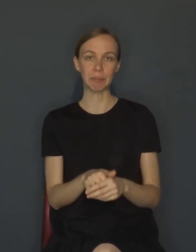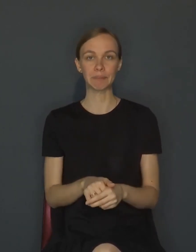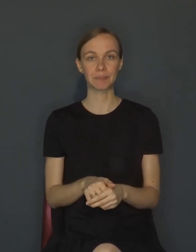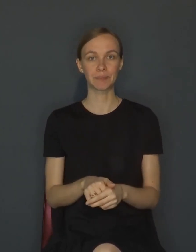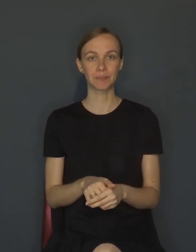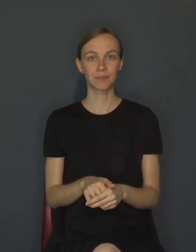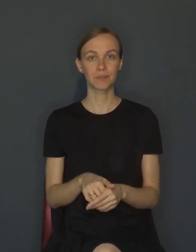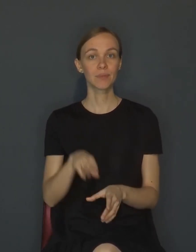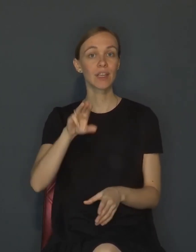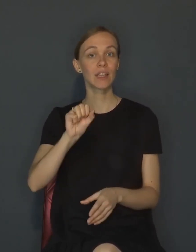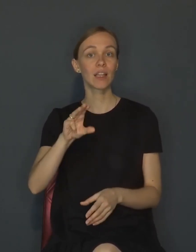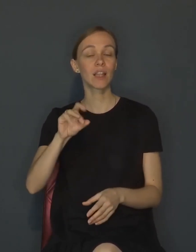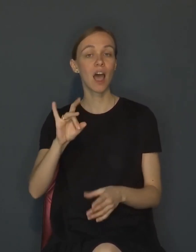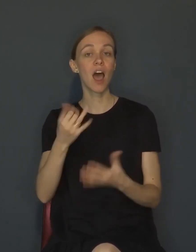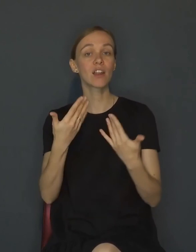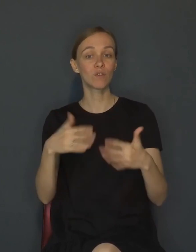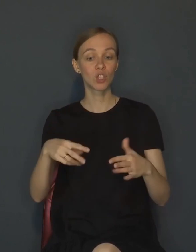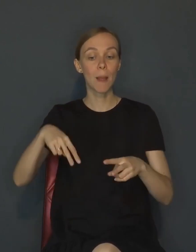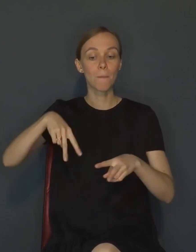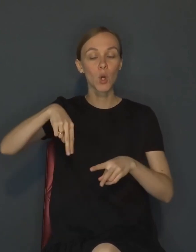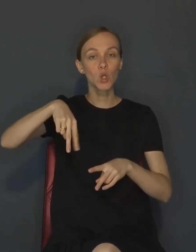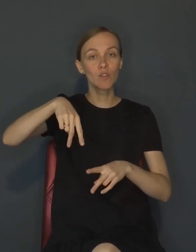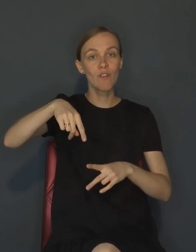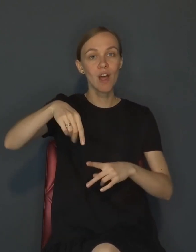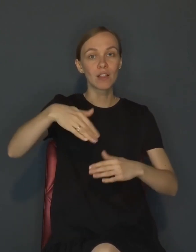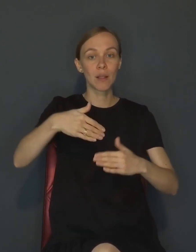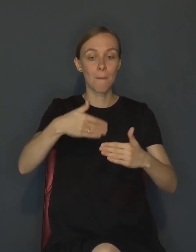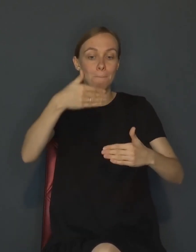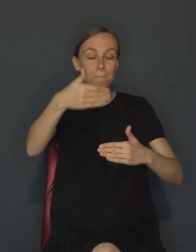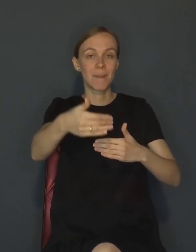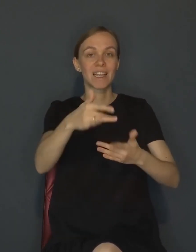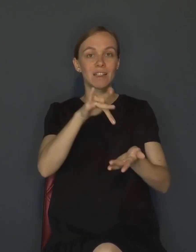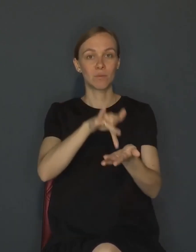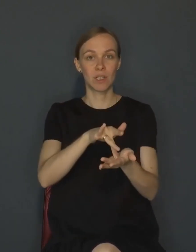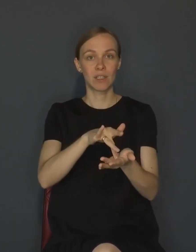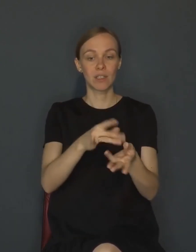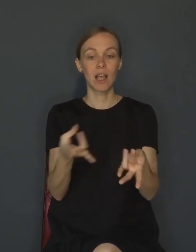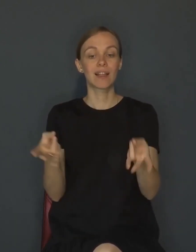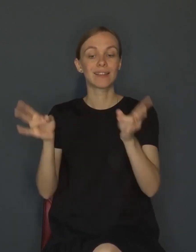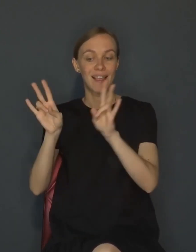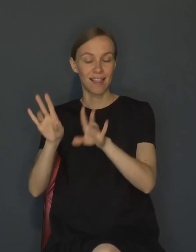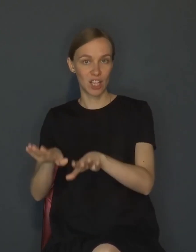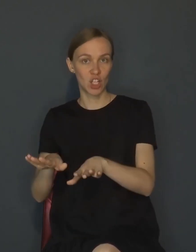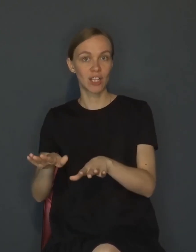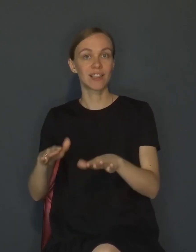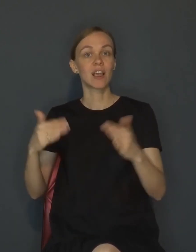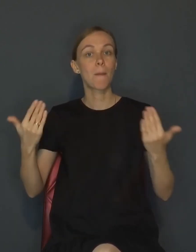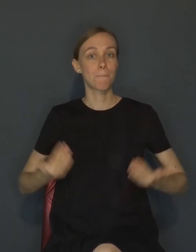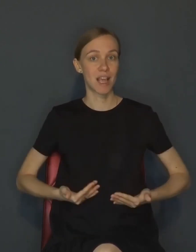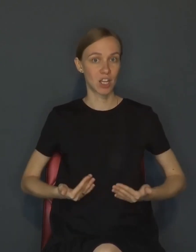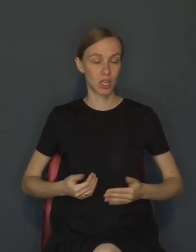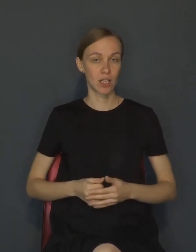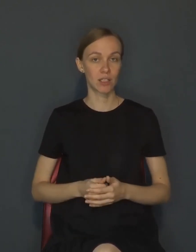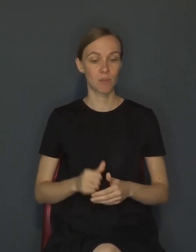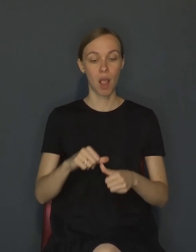Татари вже просувалися по передмістях, залишених мешканцями, а окремі